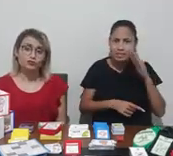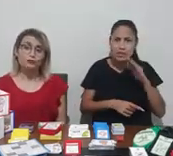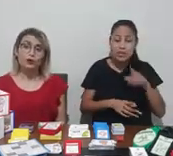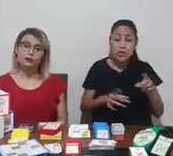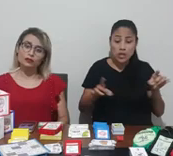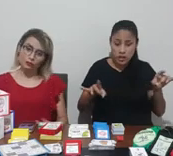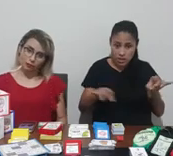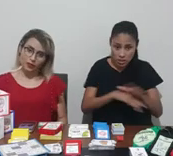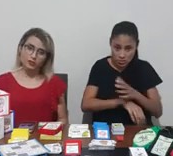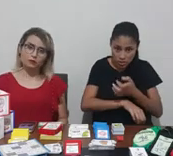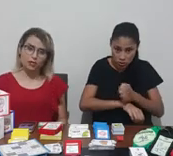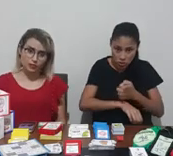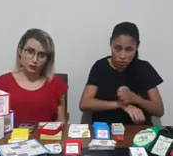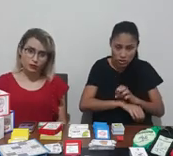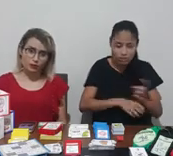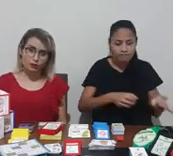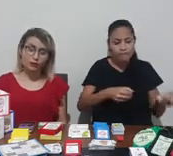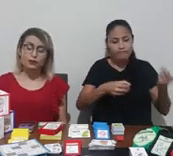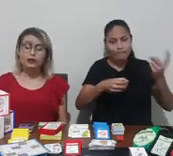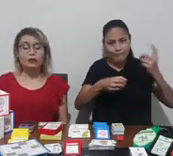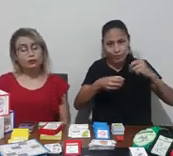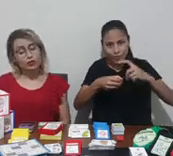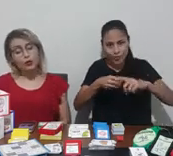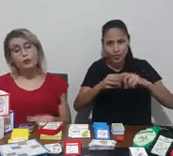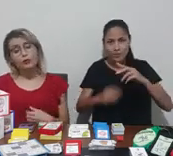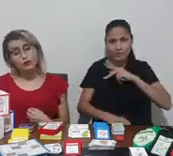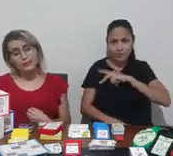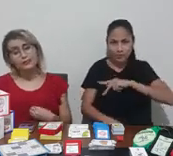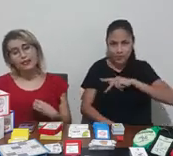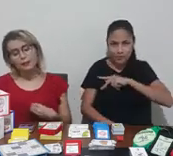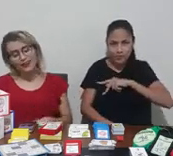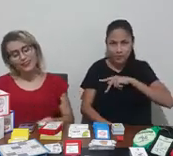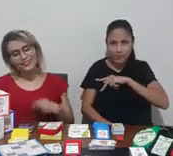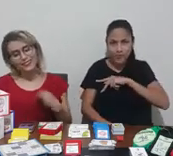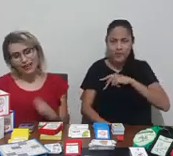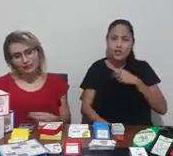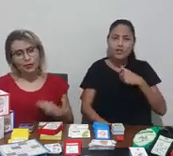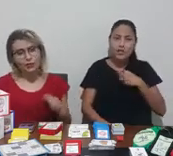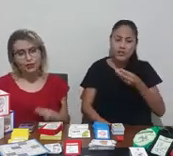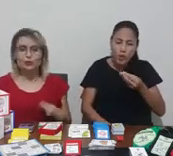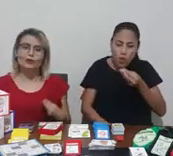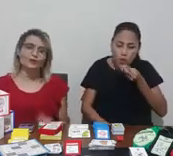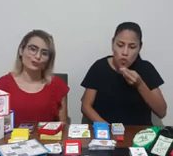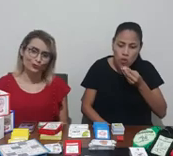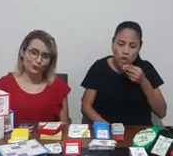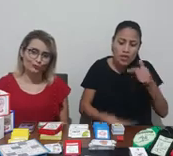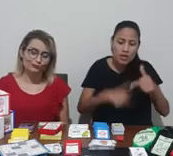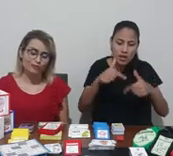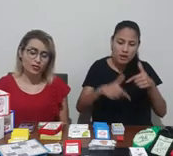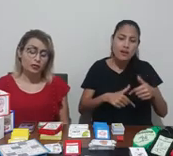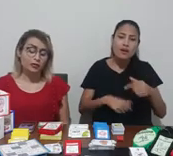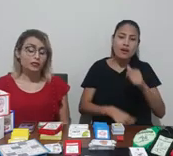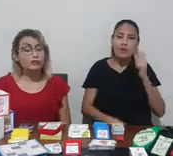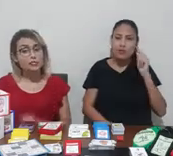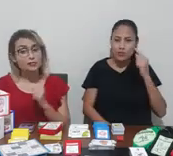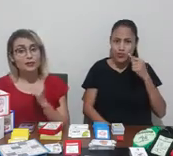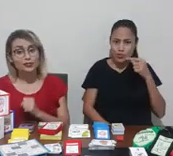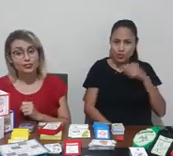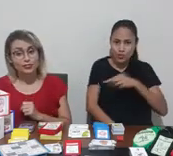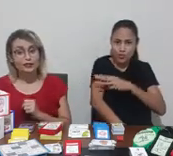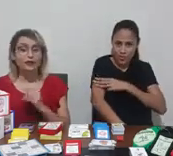estágio voltando para essa mesma escola e eu tenho a oportunidade de trabalhar exatamente com esse surdo. Então